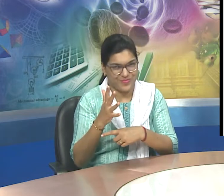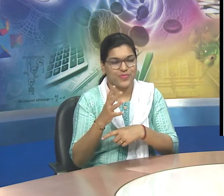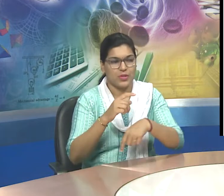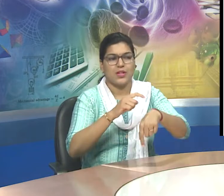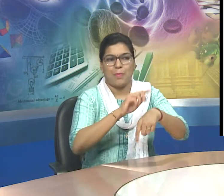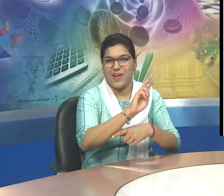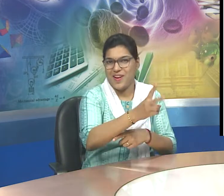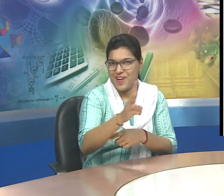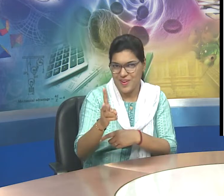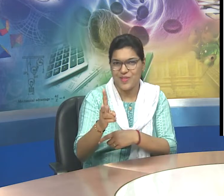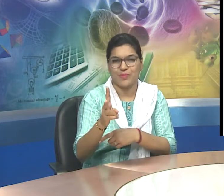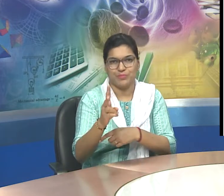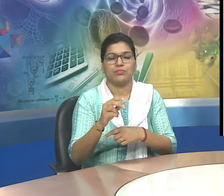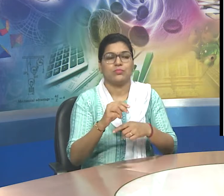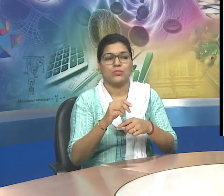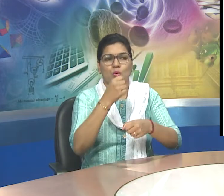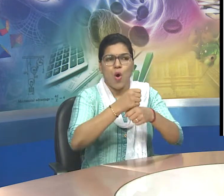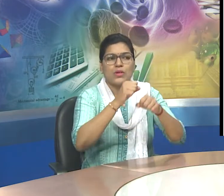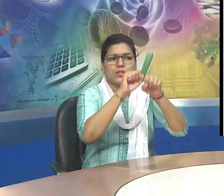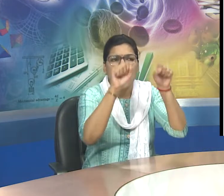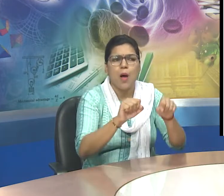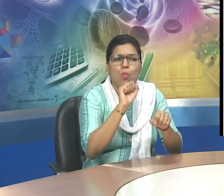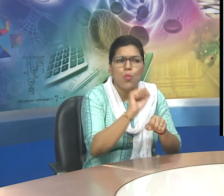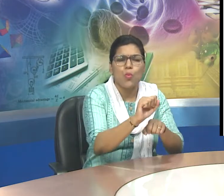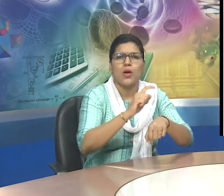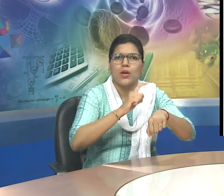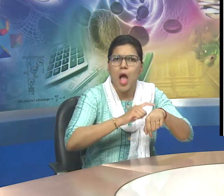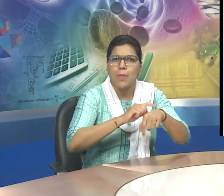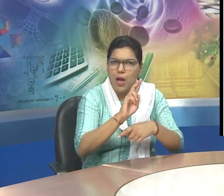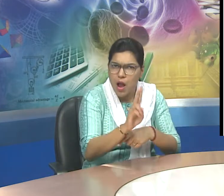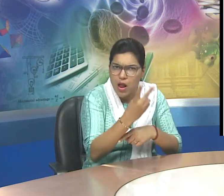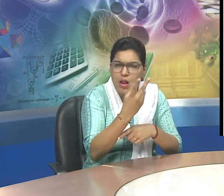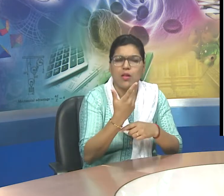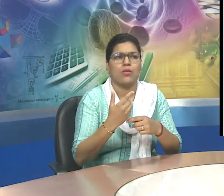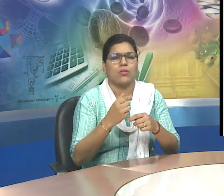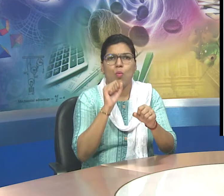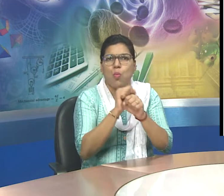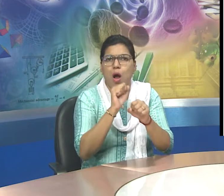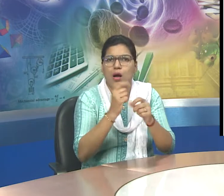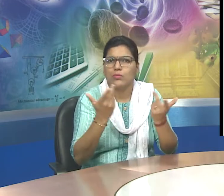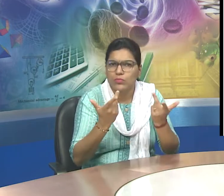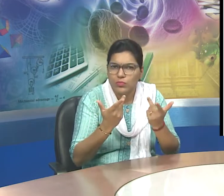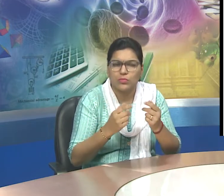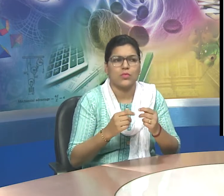सबका काम करने का जो समय सीमा है वो भी भिन्न होती है। गवर्नमेंट अर्थात सरकार में हम अलग तरह से काम करते